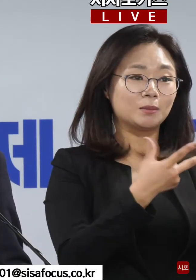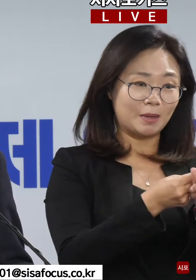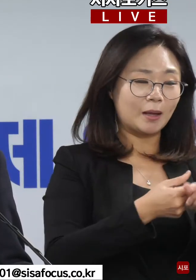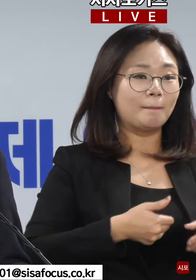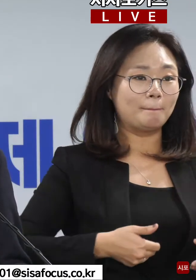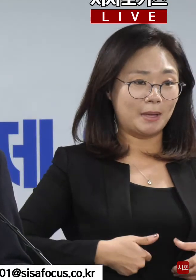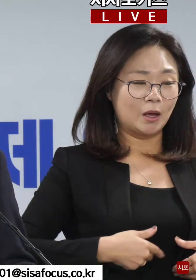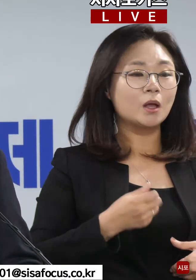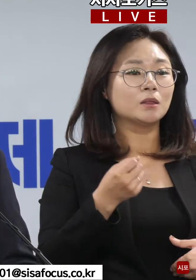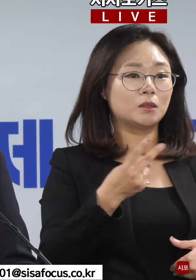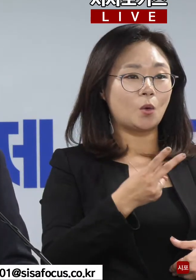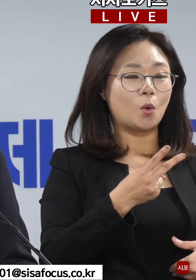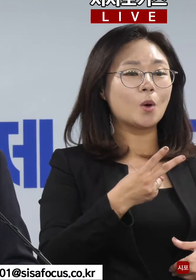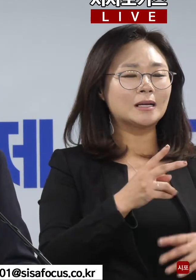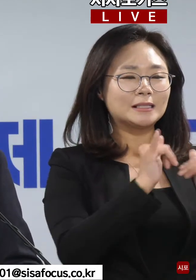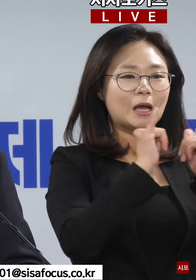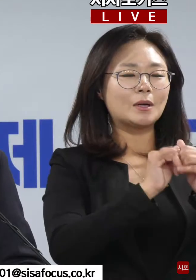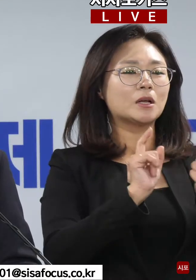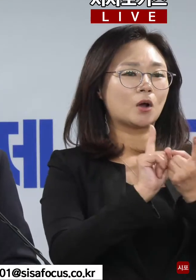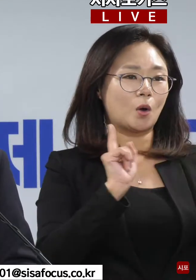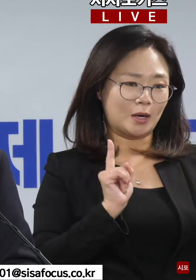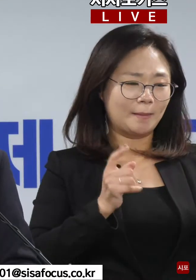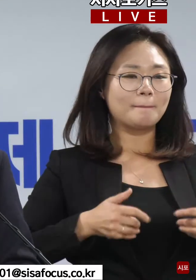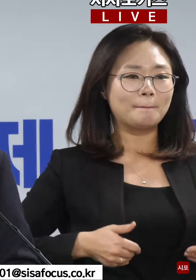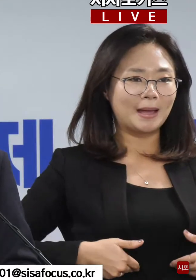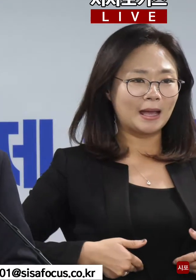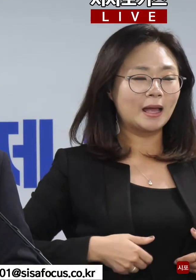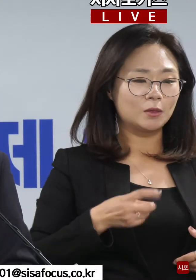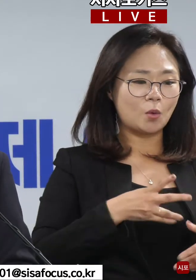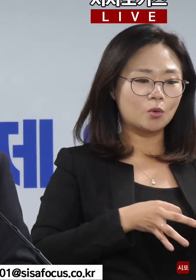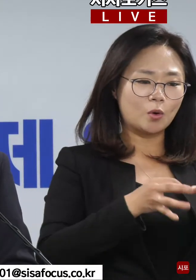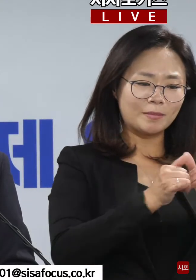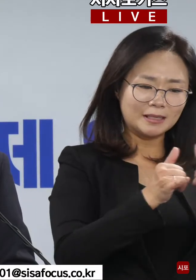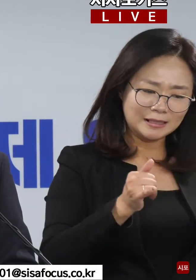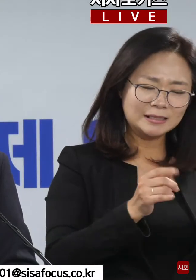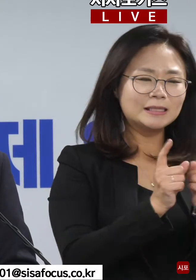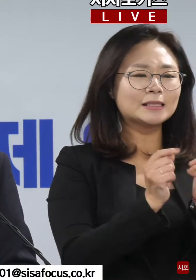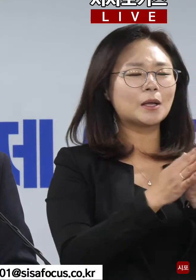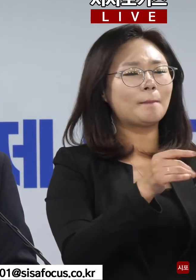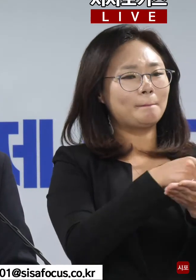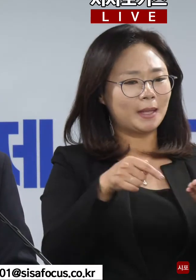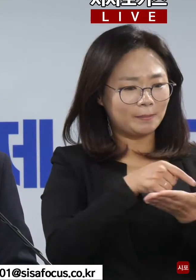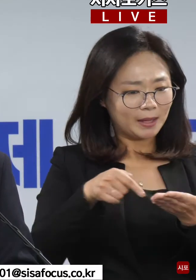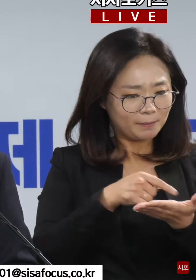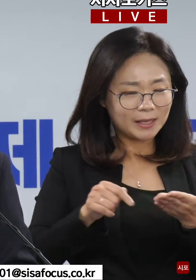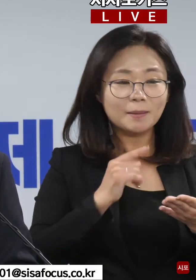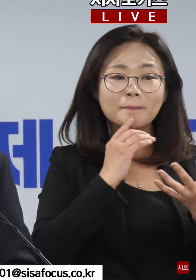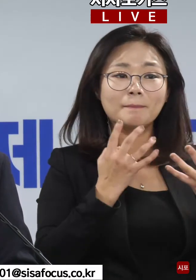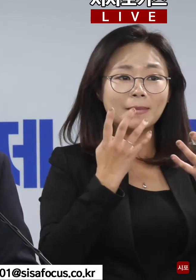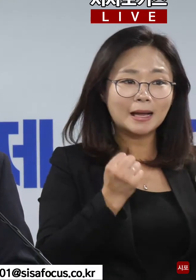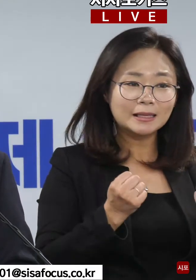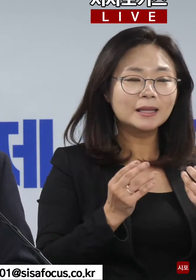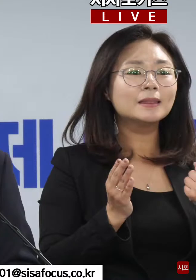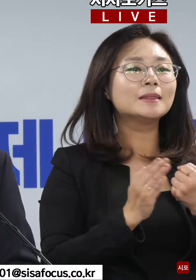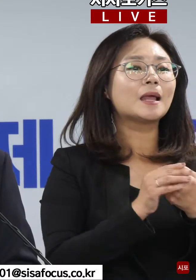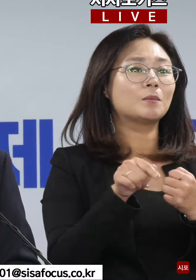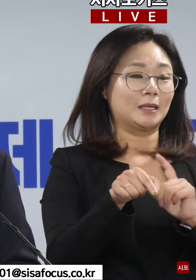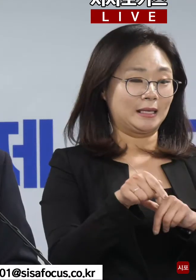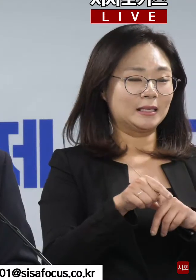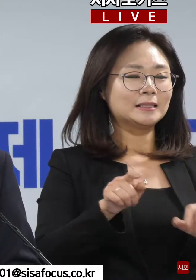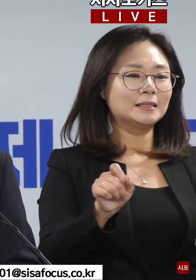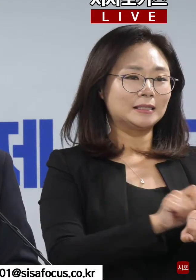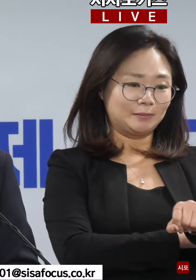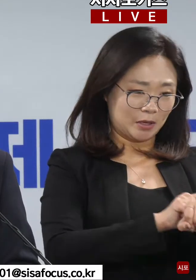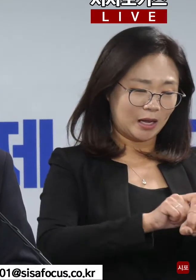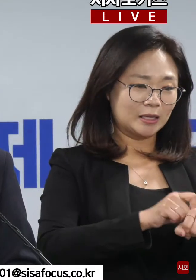필요하고 그러면 또 우리가 경제적으로 어려워진 서민들이 있고 직접 피해를 받는 당사자들이 있기 때문에 그에 대해서는